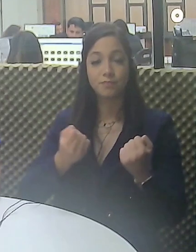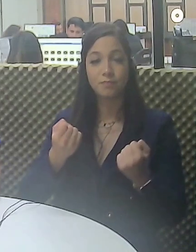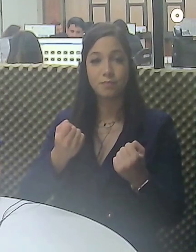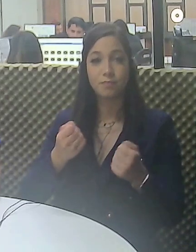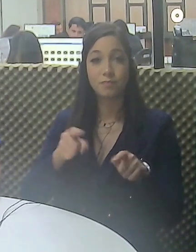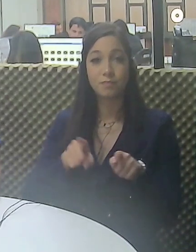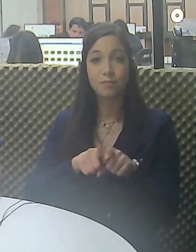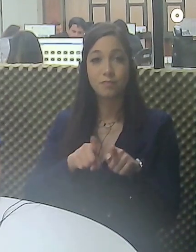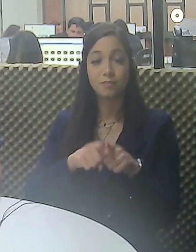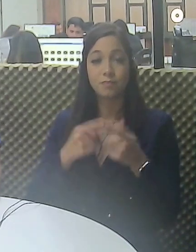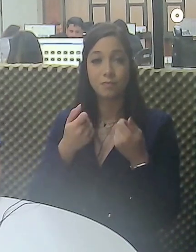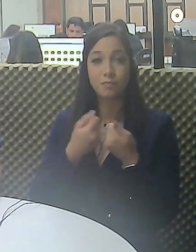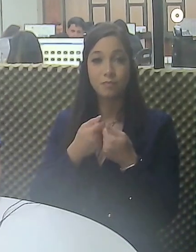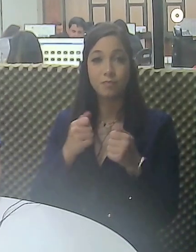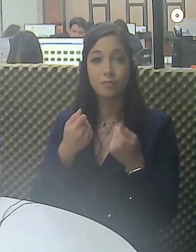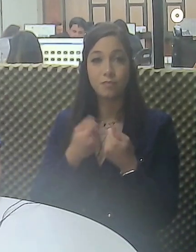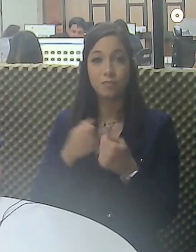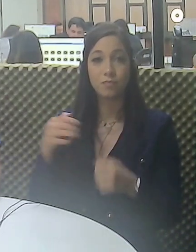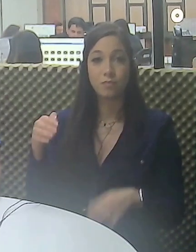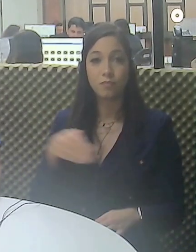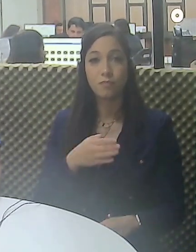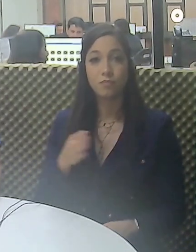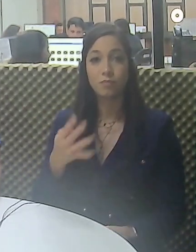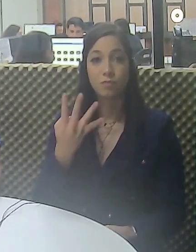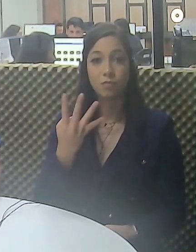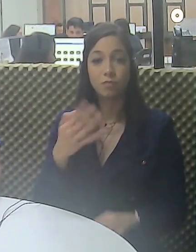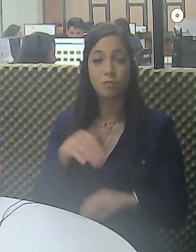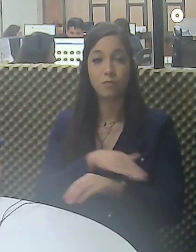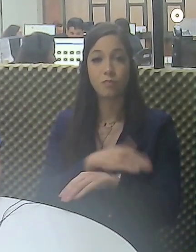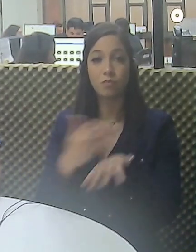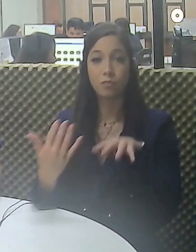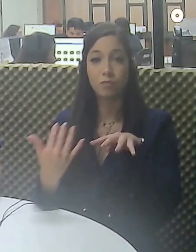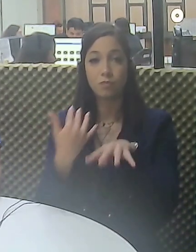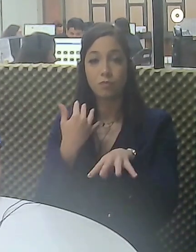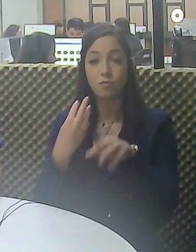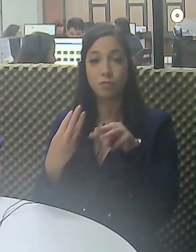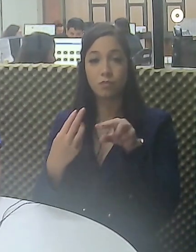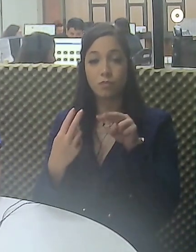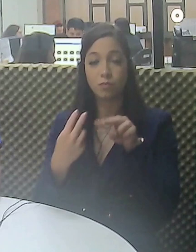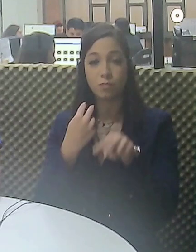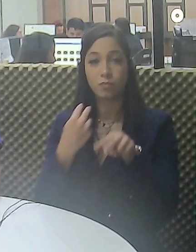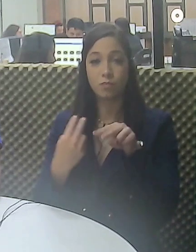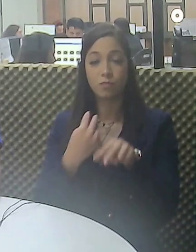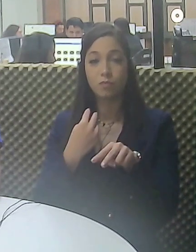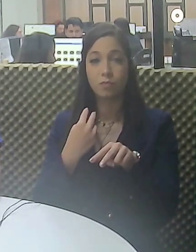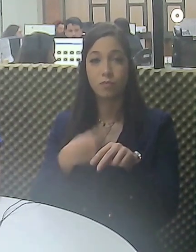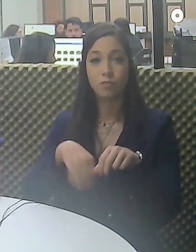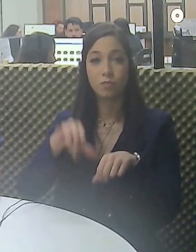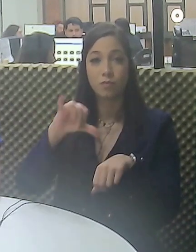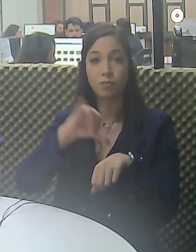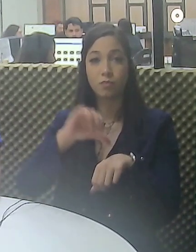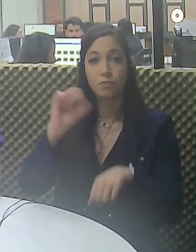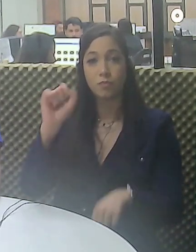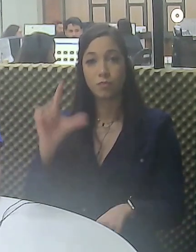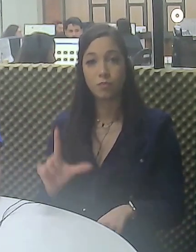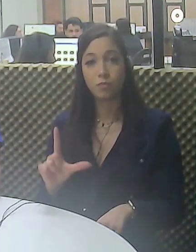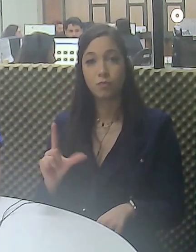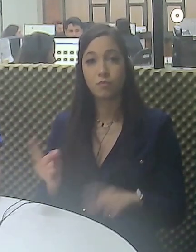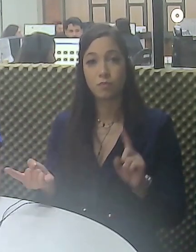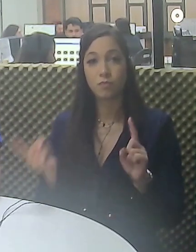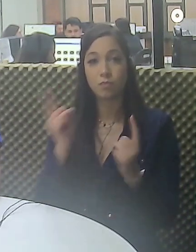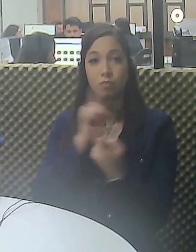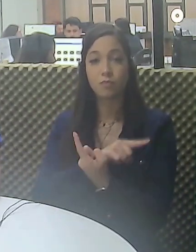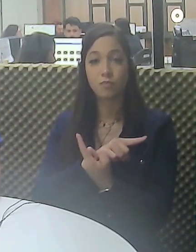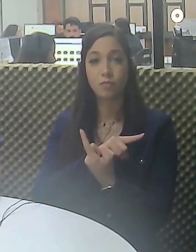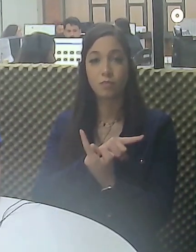do transporte público, trafegando por suas quatro faixas de rolamento, sendo duas no sentido centro-sul e outras duas